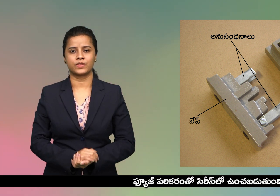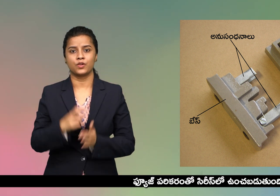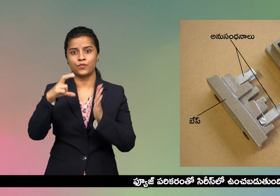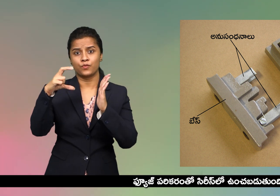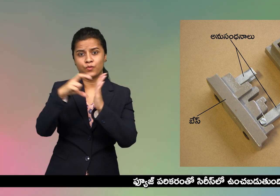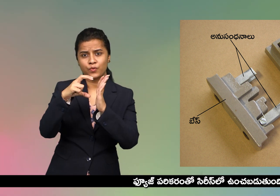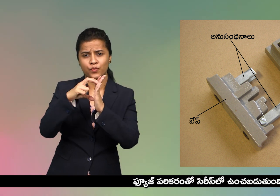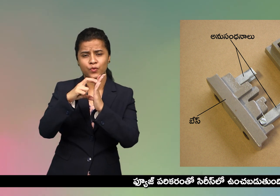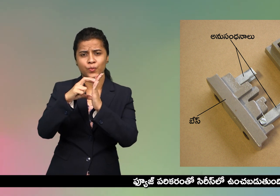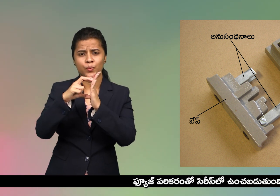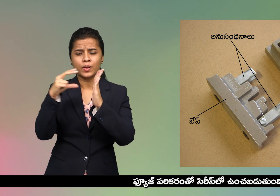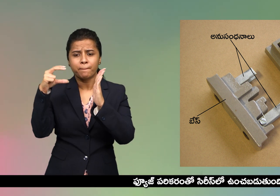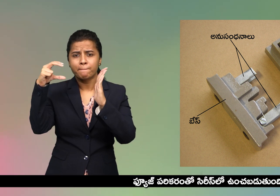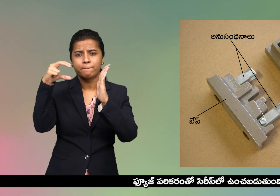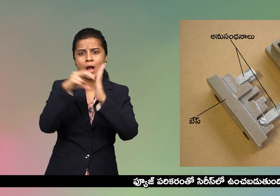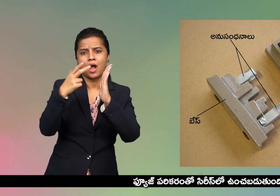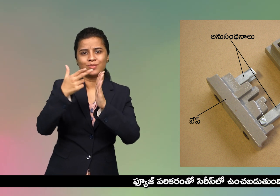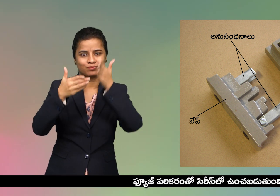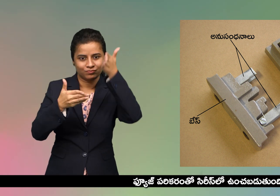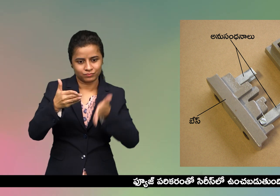పరికరంతో సిరీస్లో ఉంచబడుతుంది.